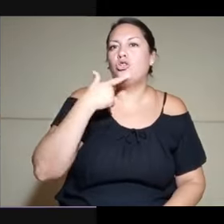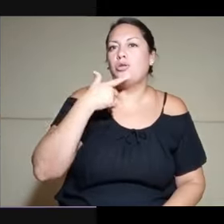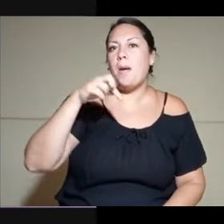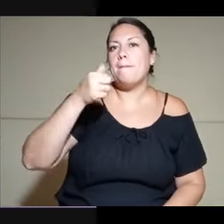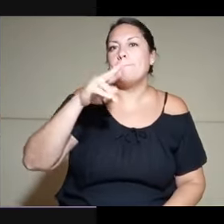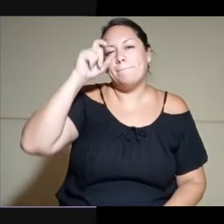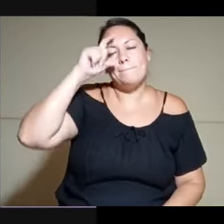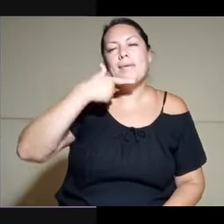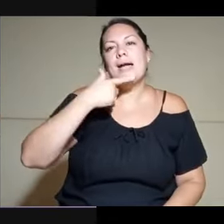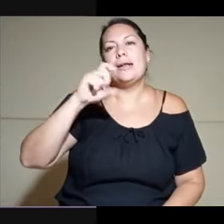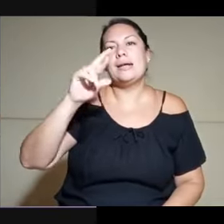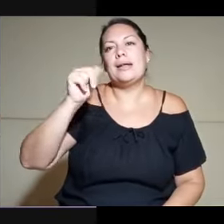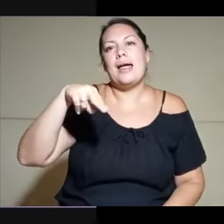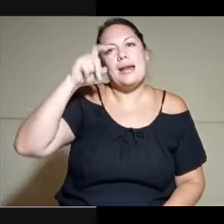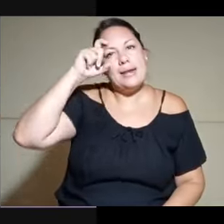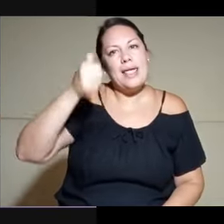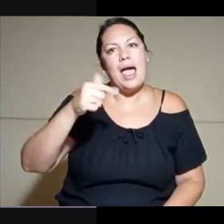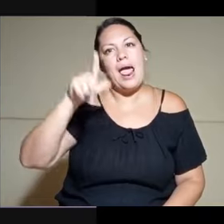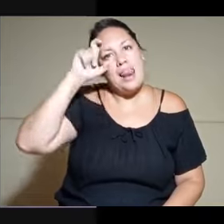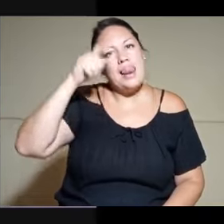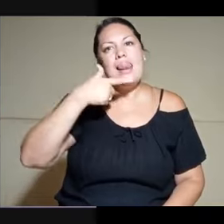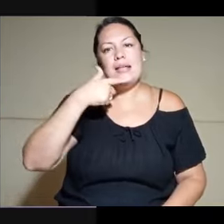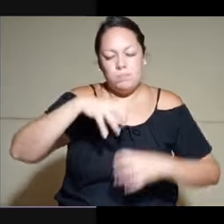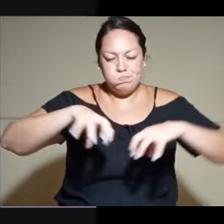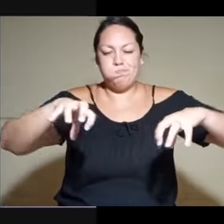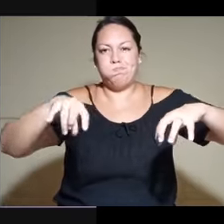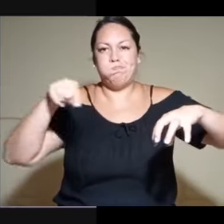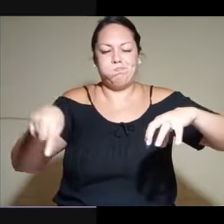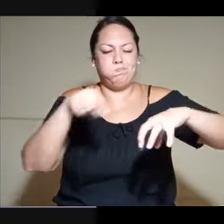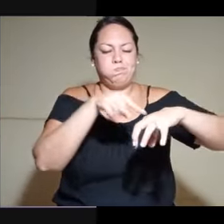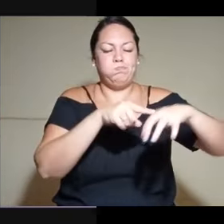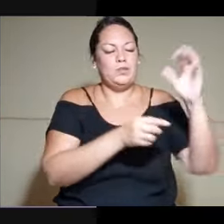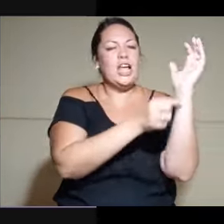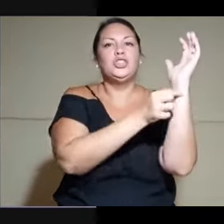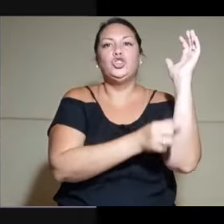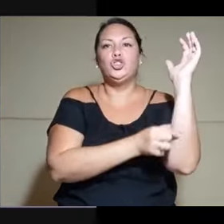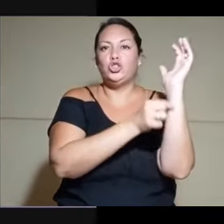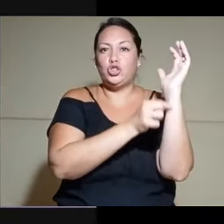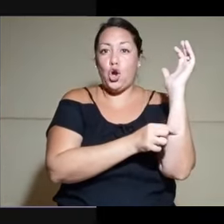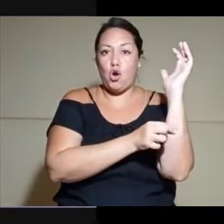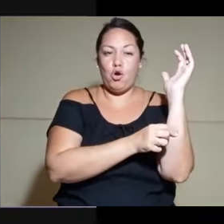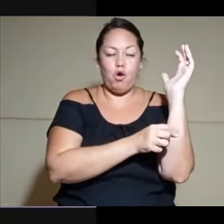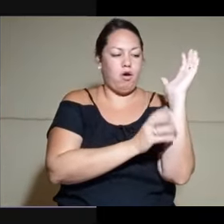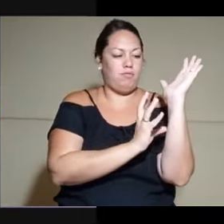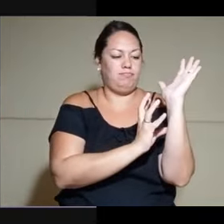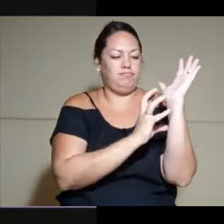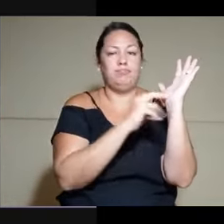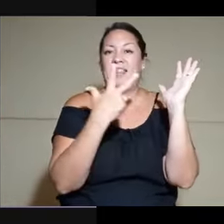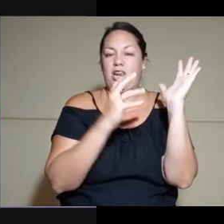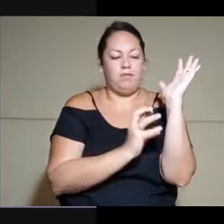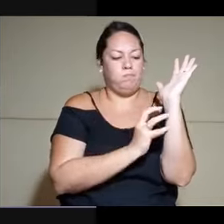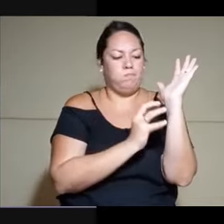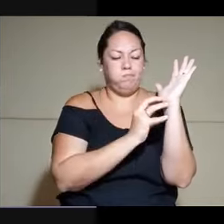de dos pares craneales. Por eso el tema de hoy se titula tronco encefálico y pares craneales,